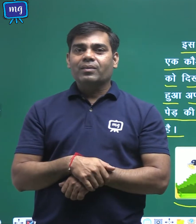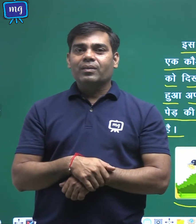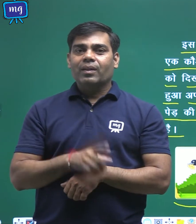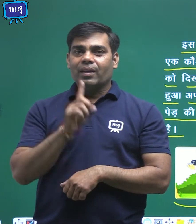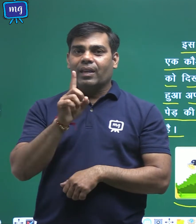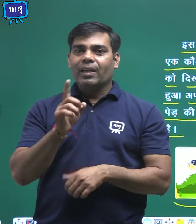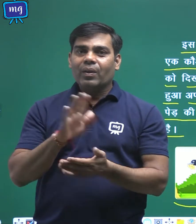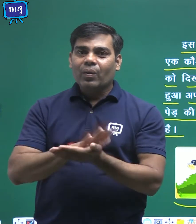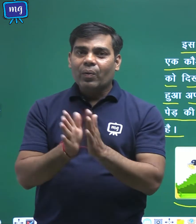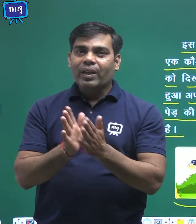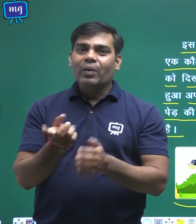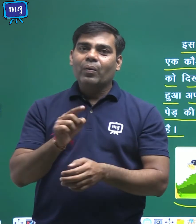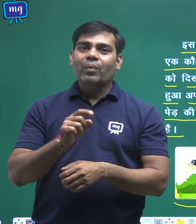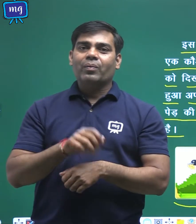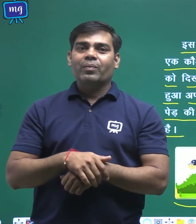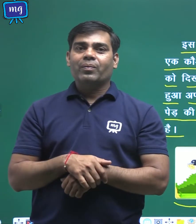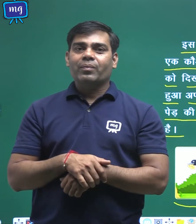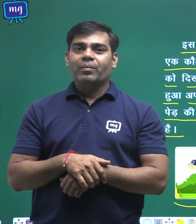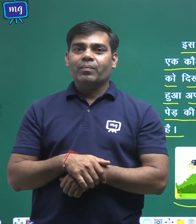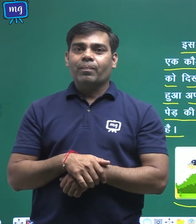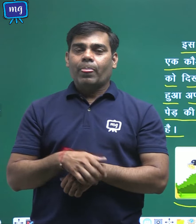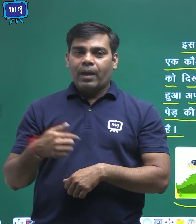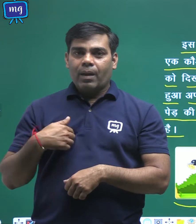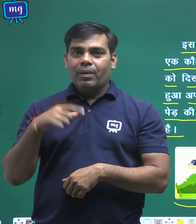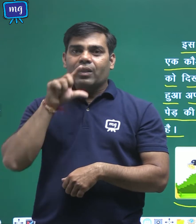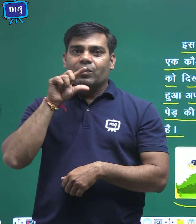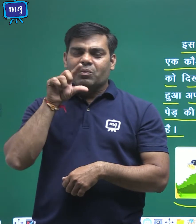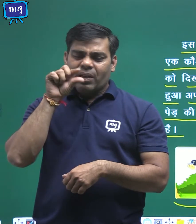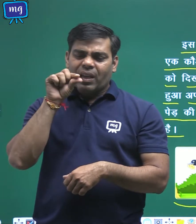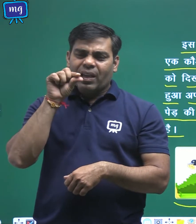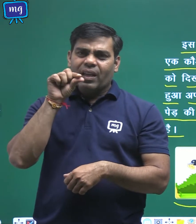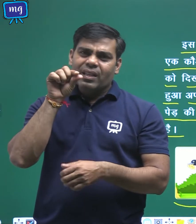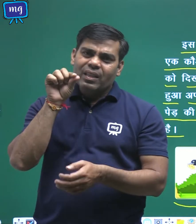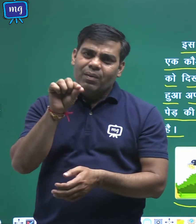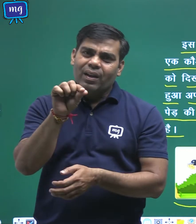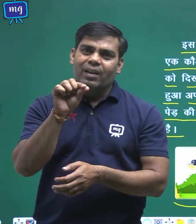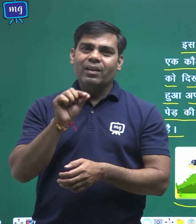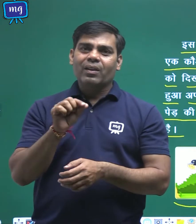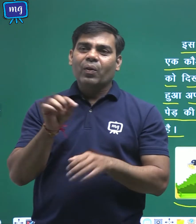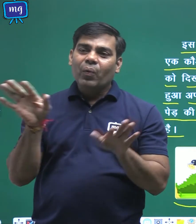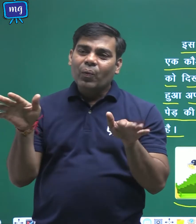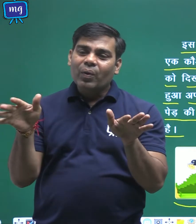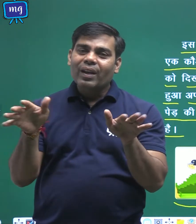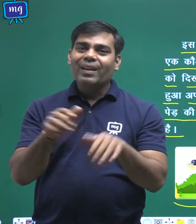एक रोटी को अपनी चोंच में दबाकर उड़ रहा